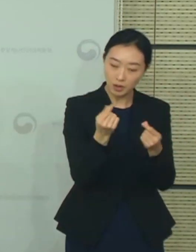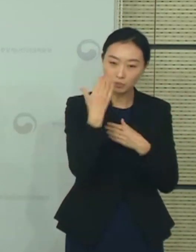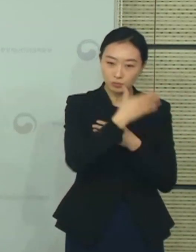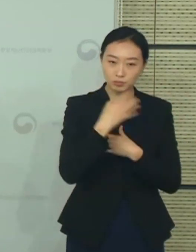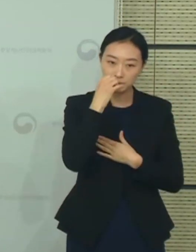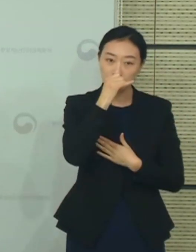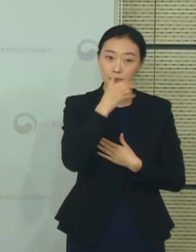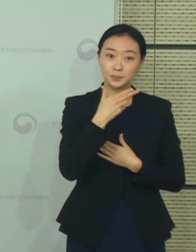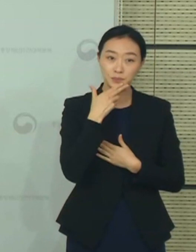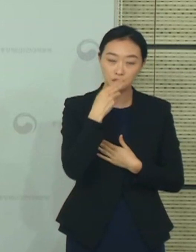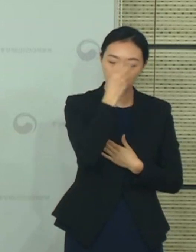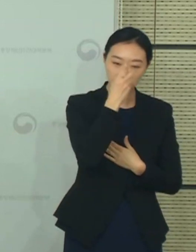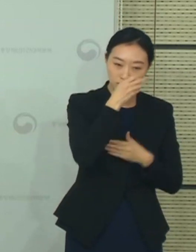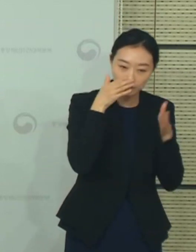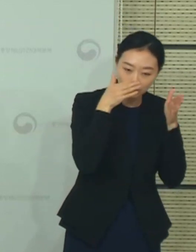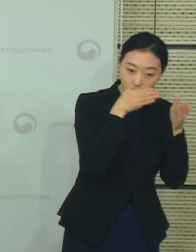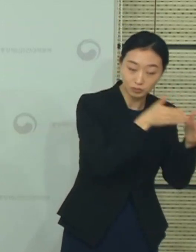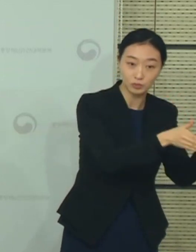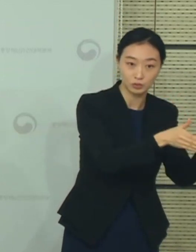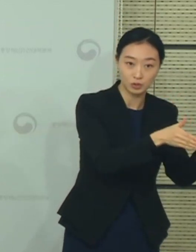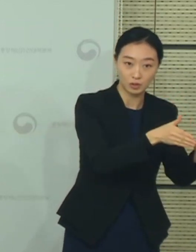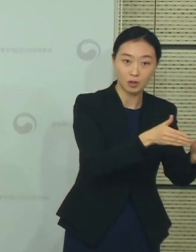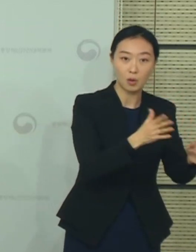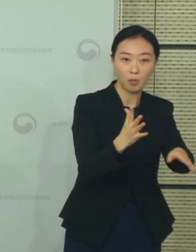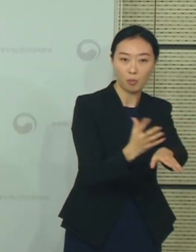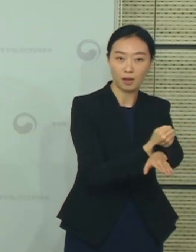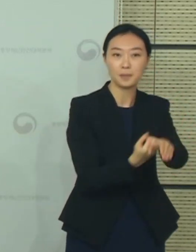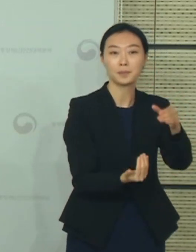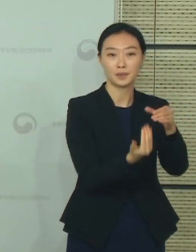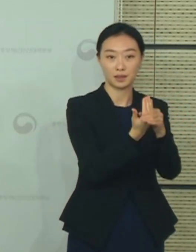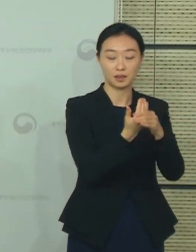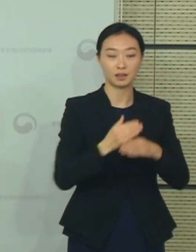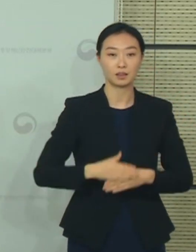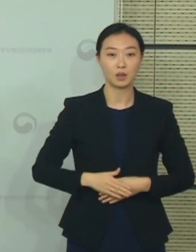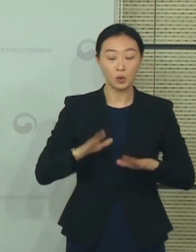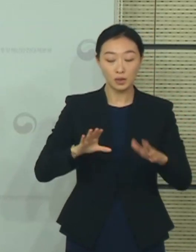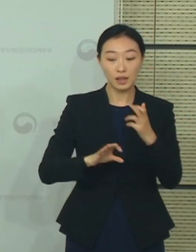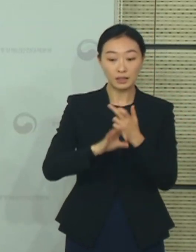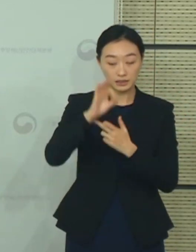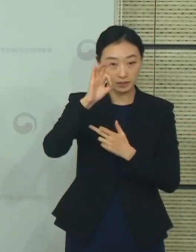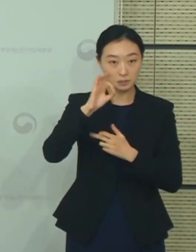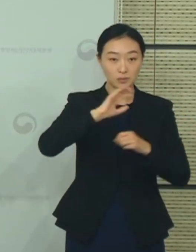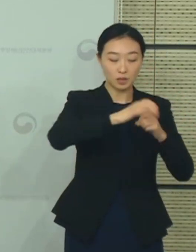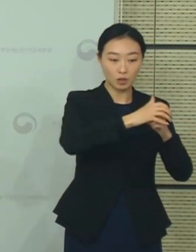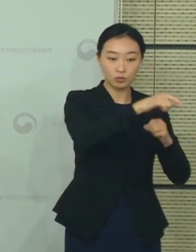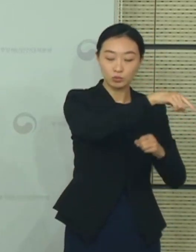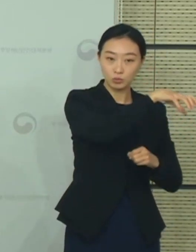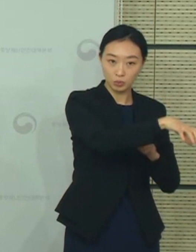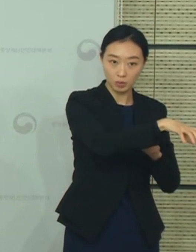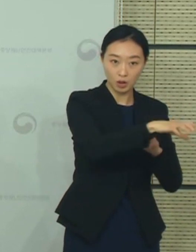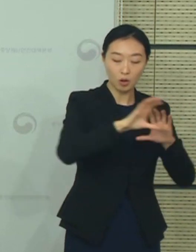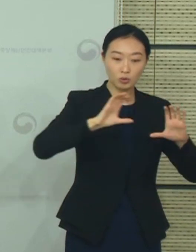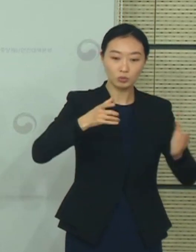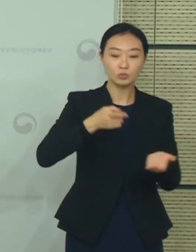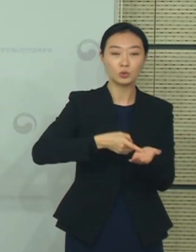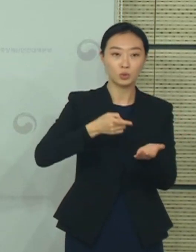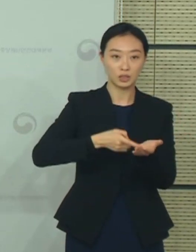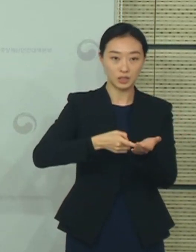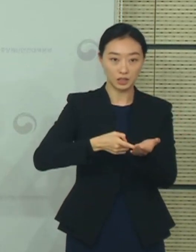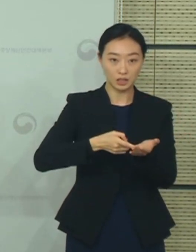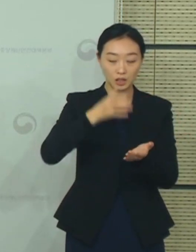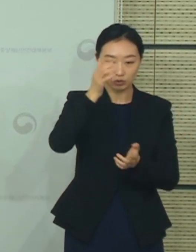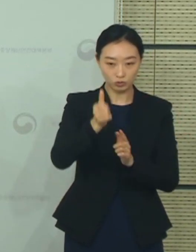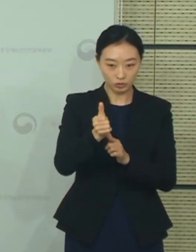환자 수가 많이 나타나고 있습니다. 오늘 아침 대구 현지에서 국무총리 주재로 열린